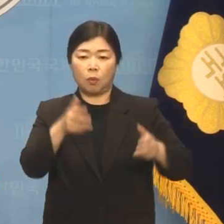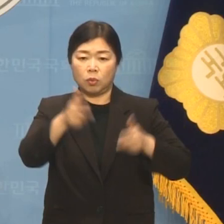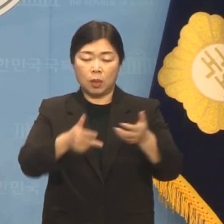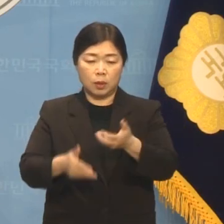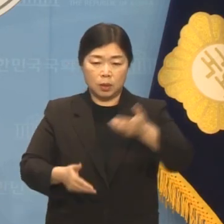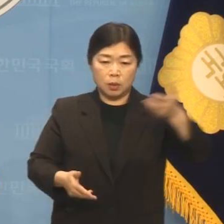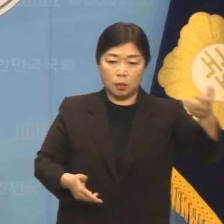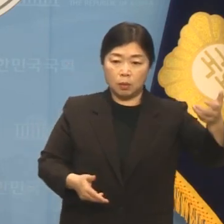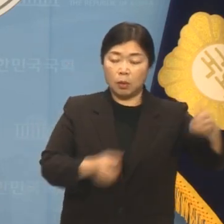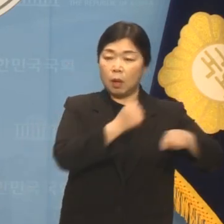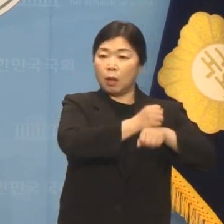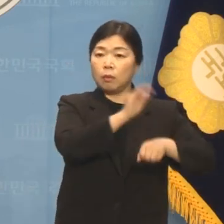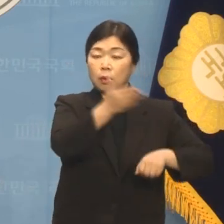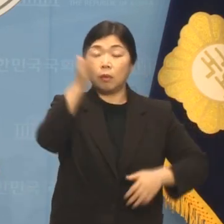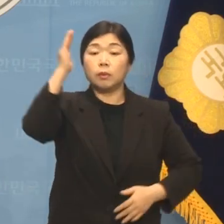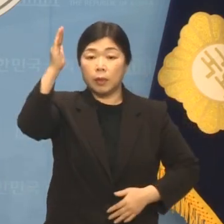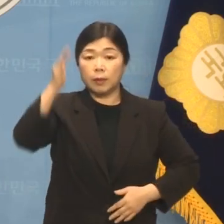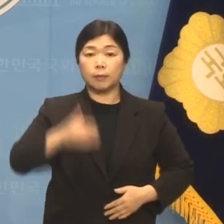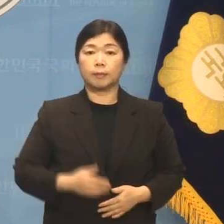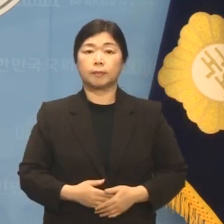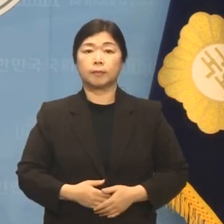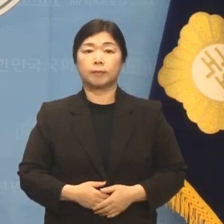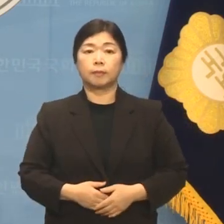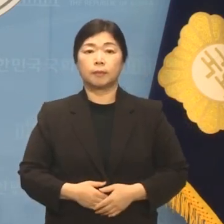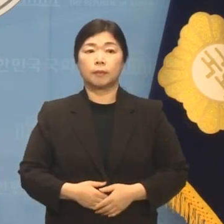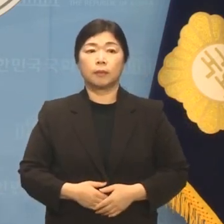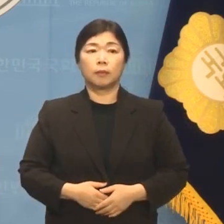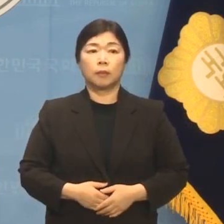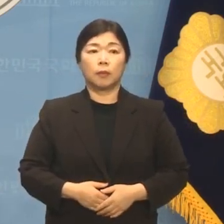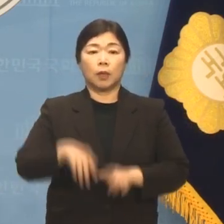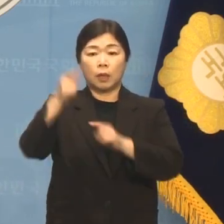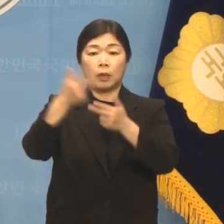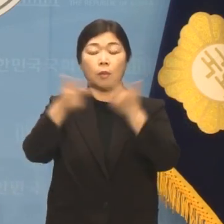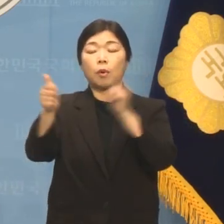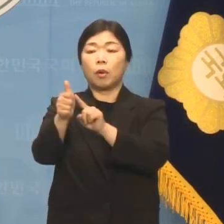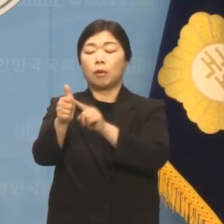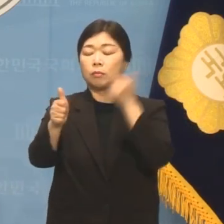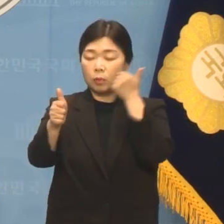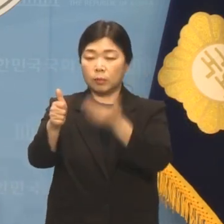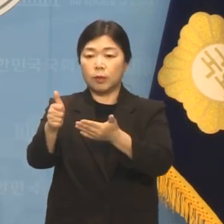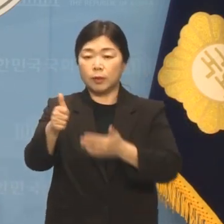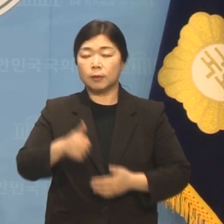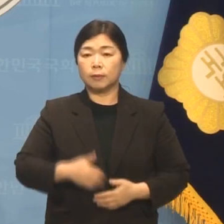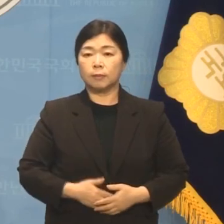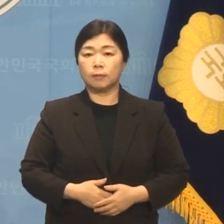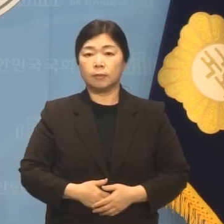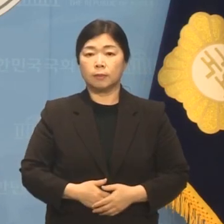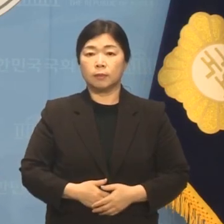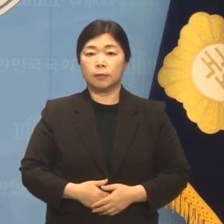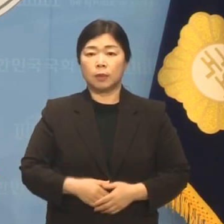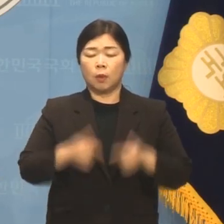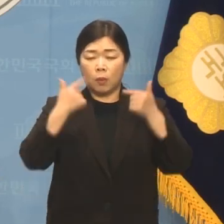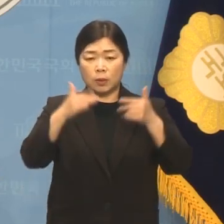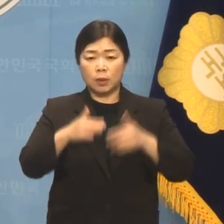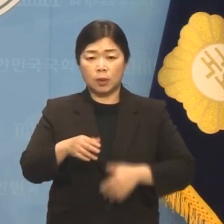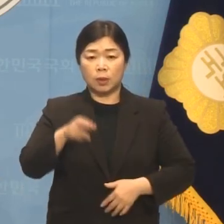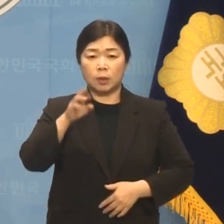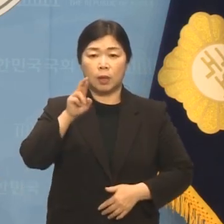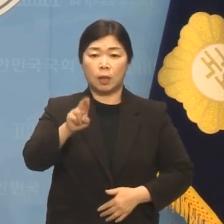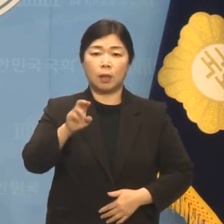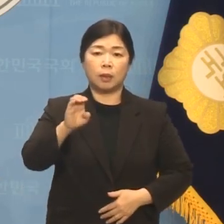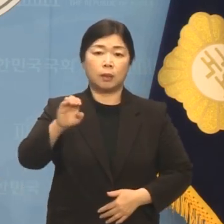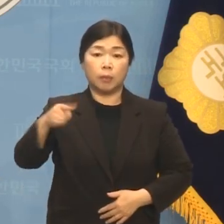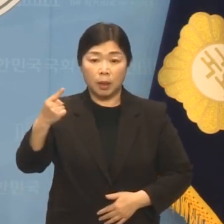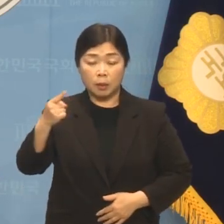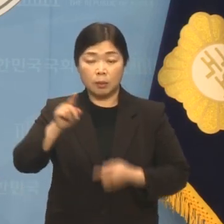수밖에 없다고 발언하셨습니다. 이재명 대표에게 묻습니다. 아리백에 대해 정확히 아는 게